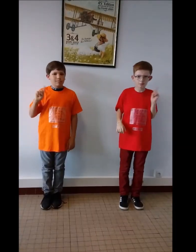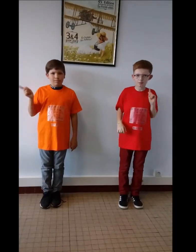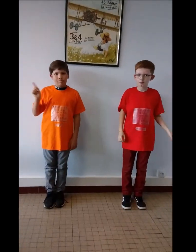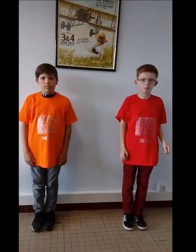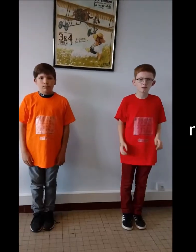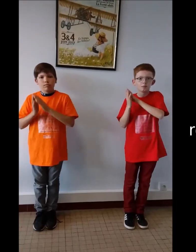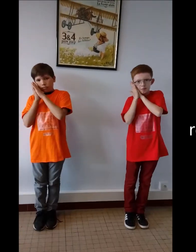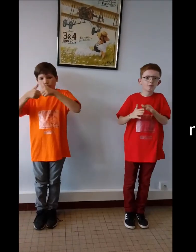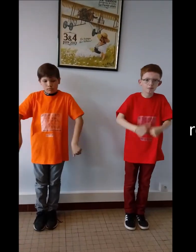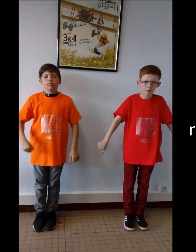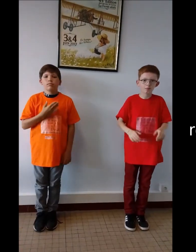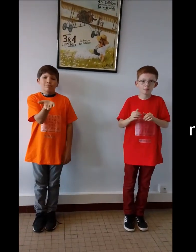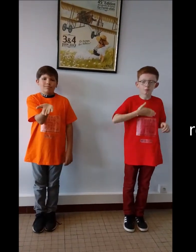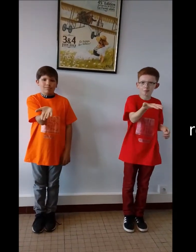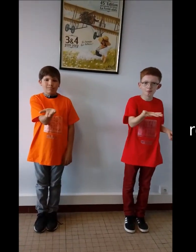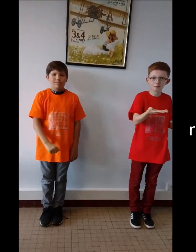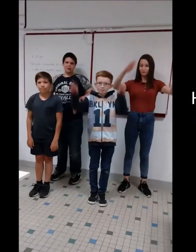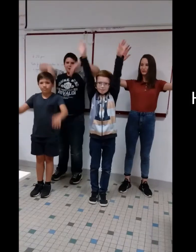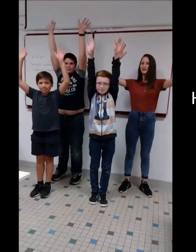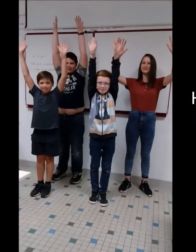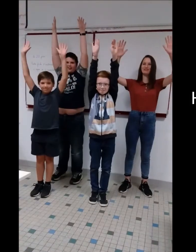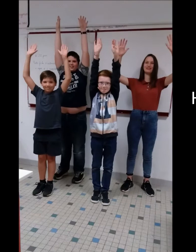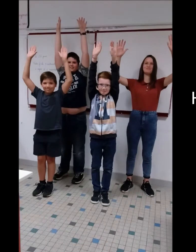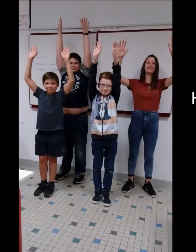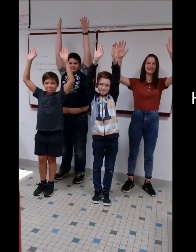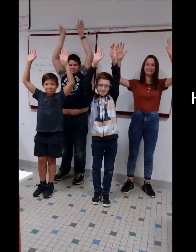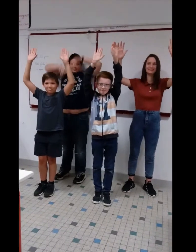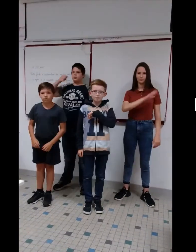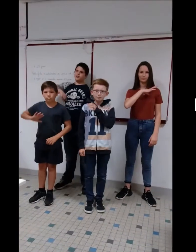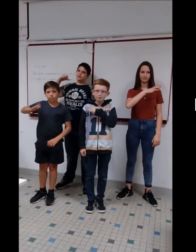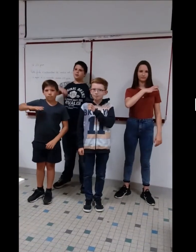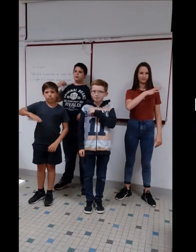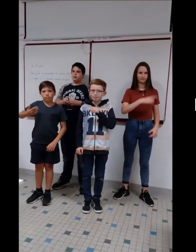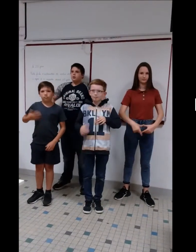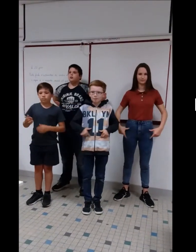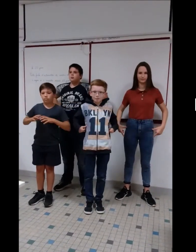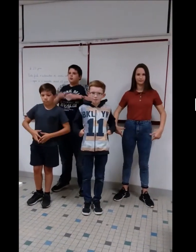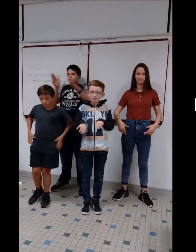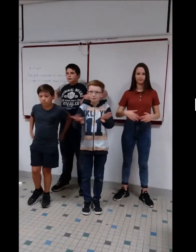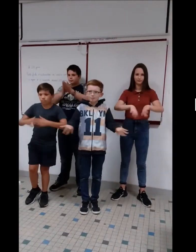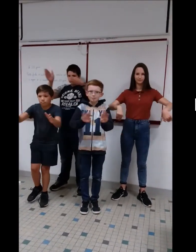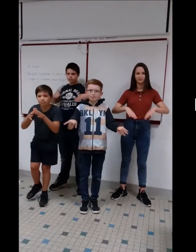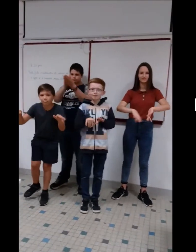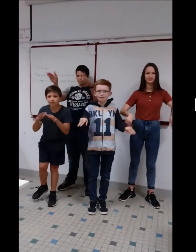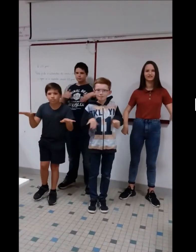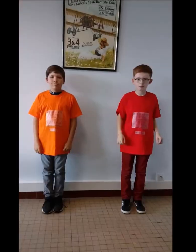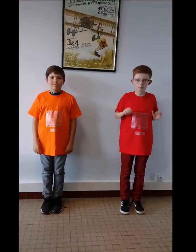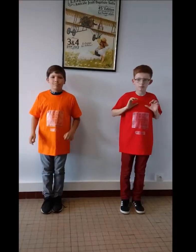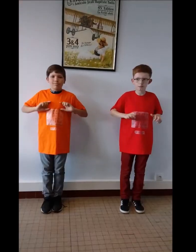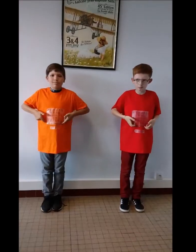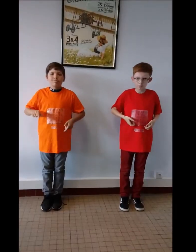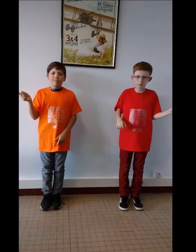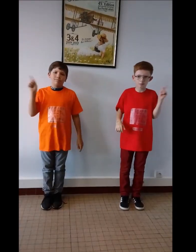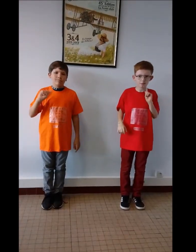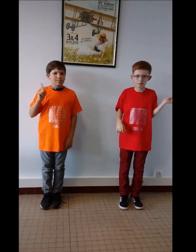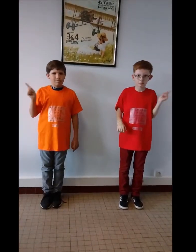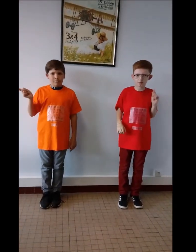pas y aller, on préfère rester couché. Oh les mains, faut là-bas, la maîtresse en maille pas. On ne veut pas y aller,